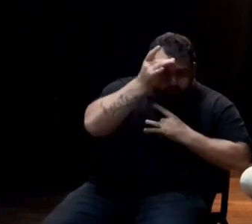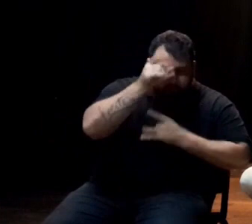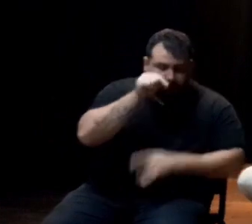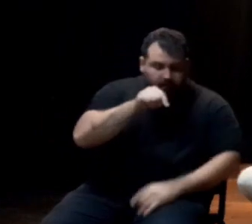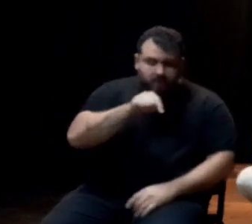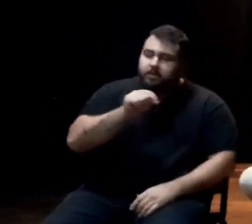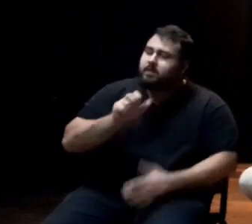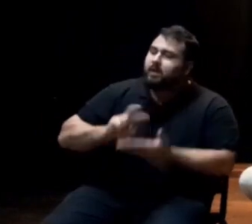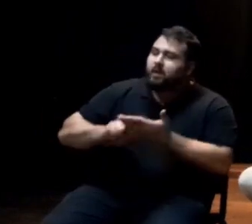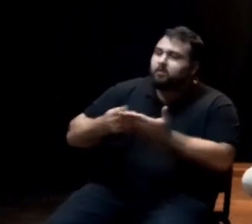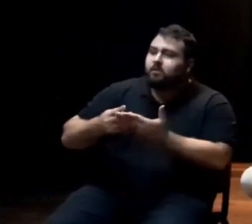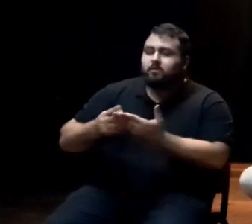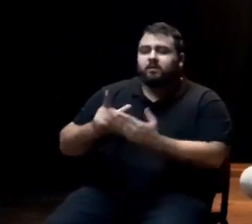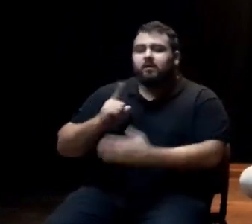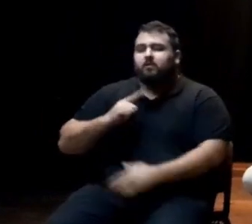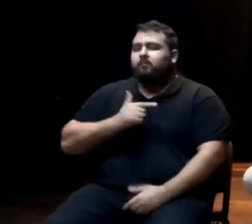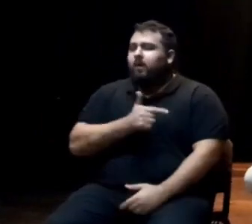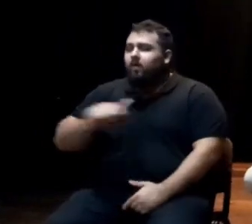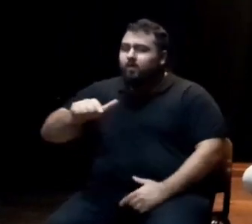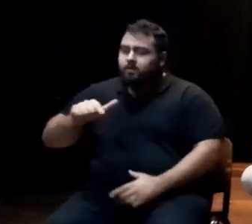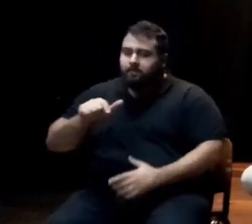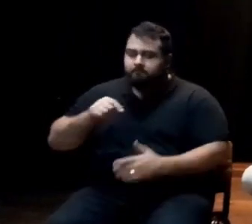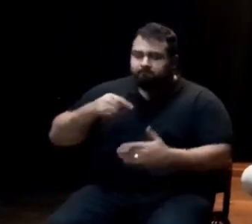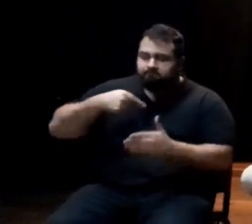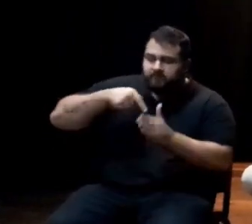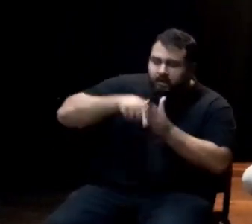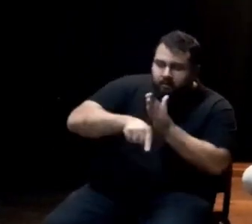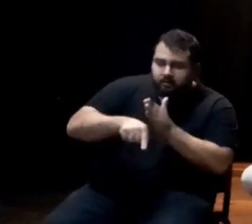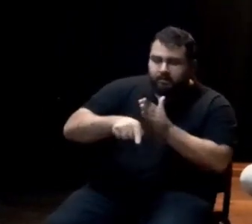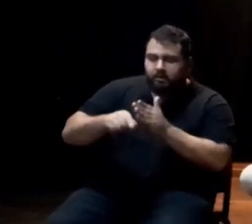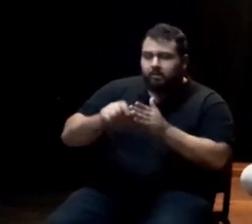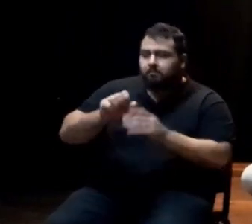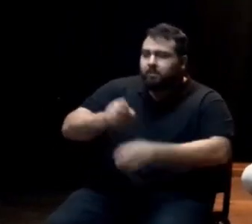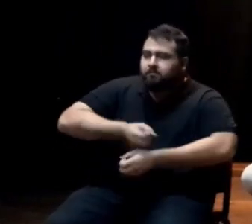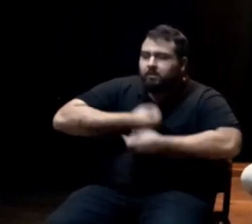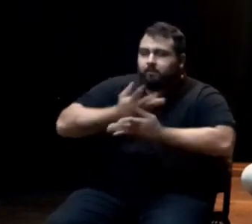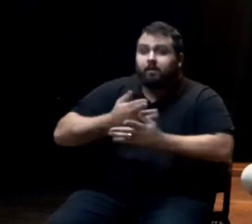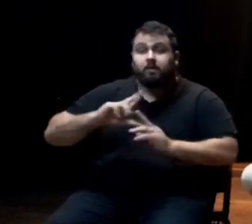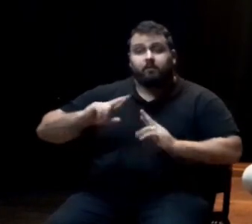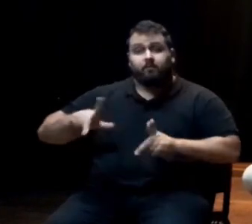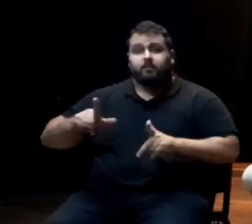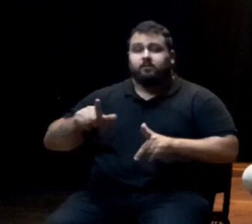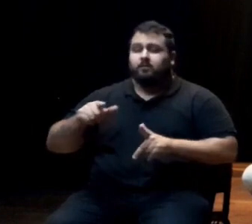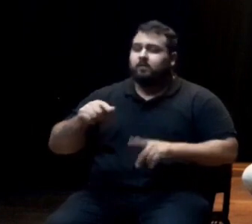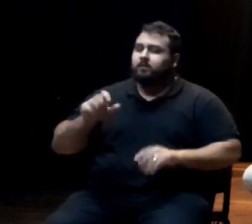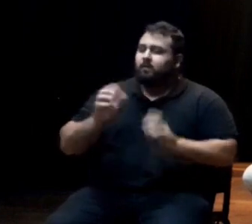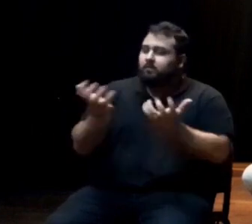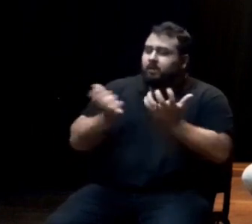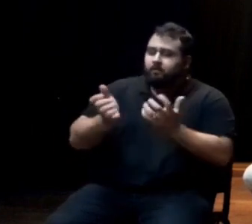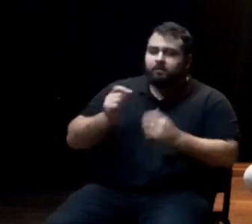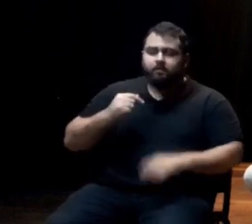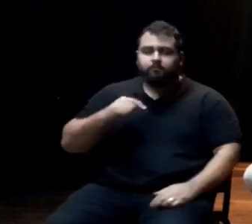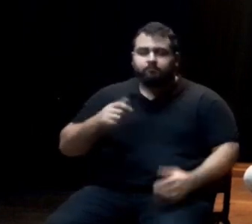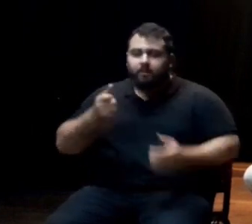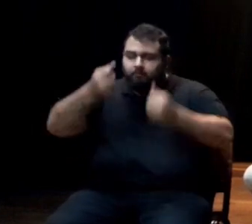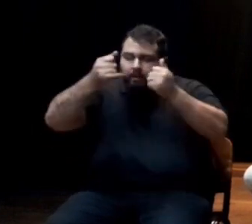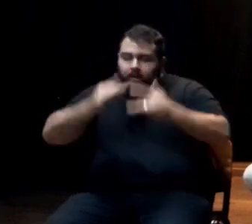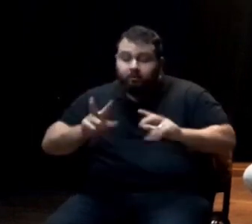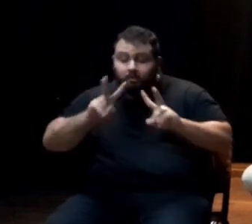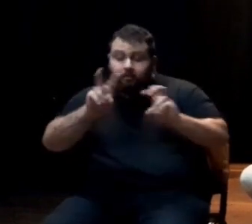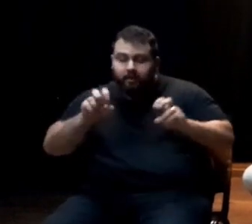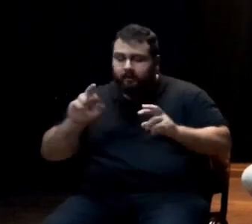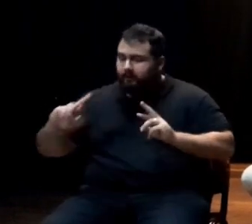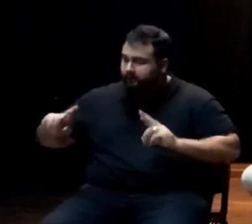parece que ganha um outro vulto, uma outra profundidade, uma outra expressividade. Eu queria que você falasse um pouco dessas diferenças e dos